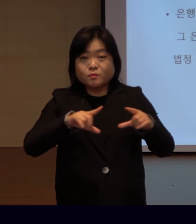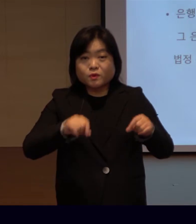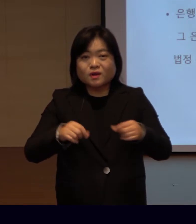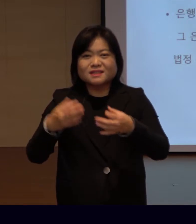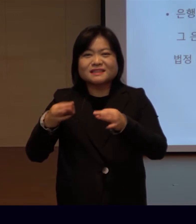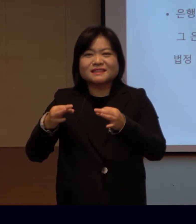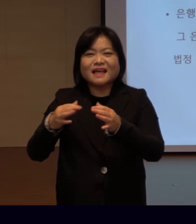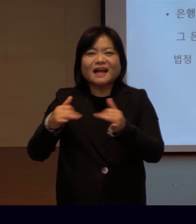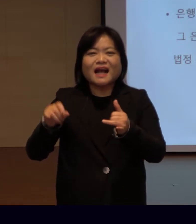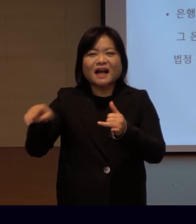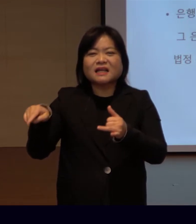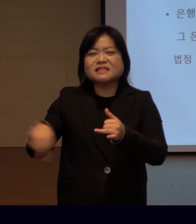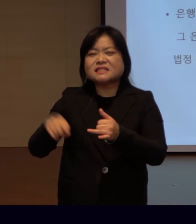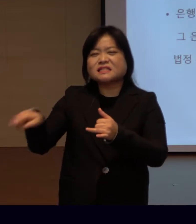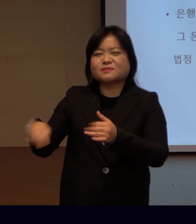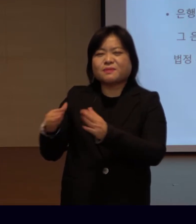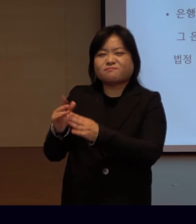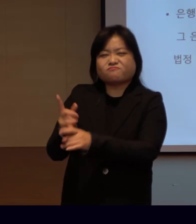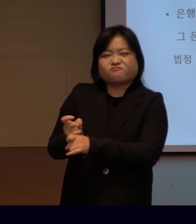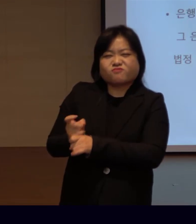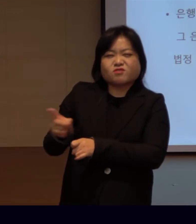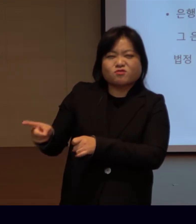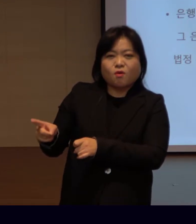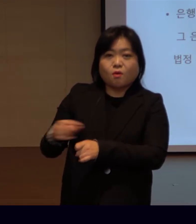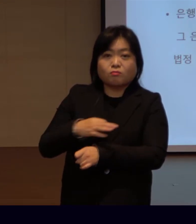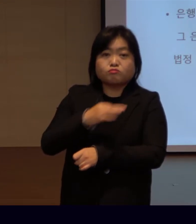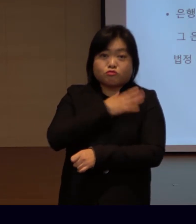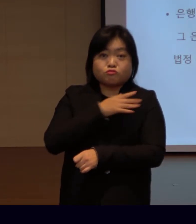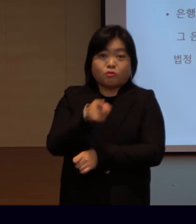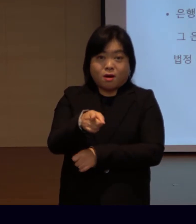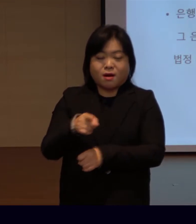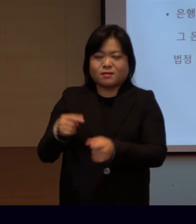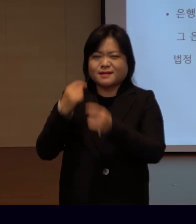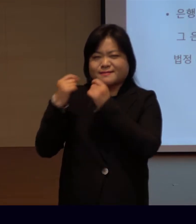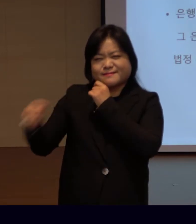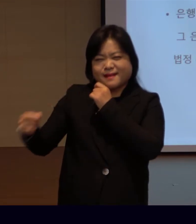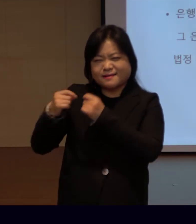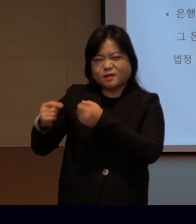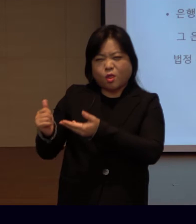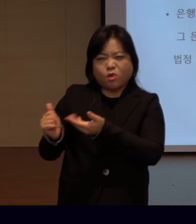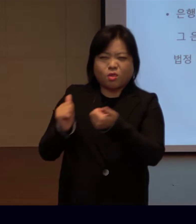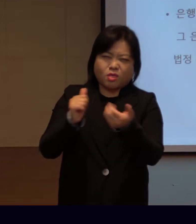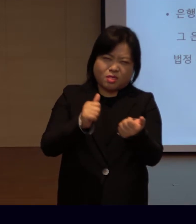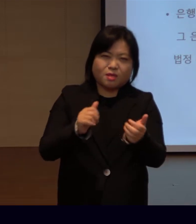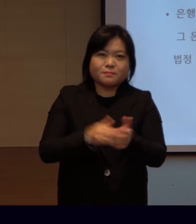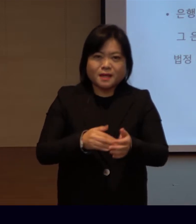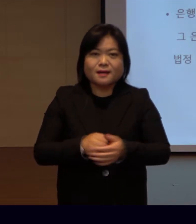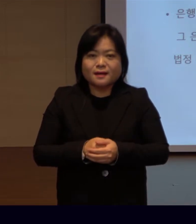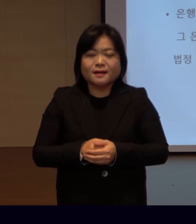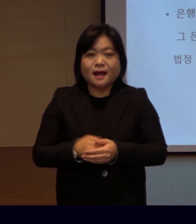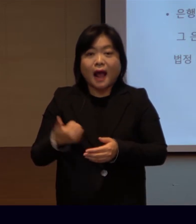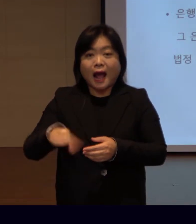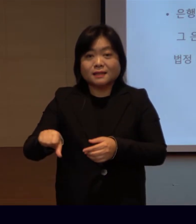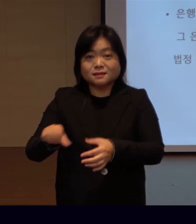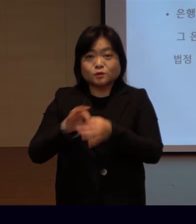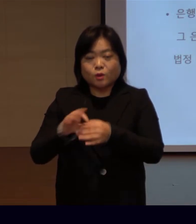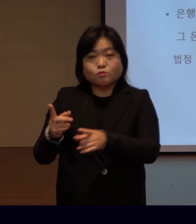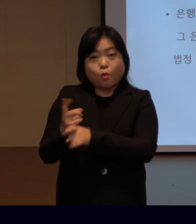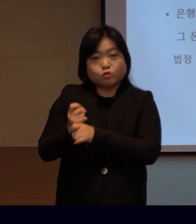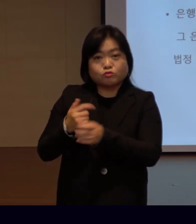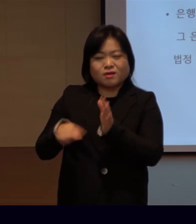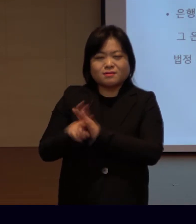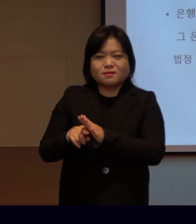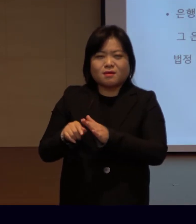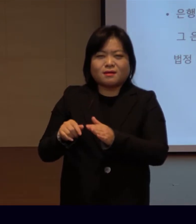이 집에 앙심을 품고 귀족 부르주아예요. 사기를 유도한 겁니다. 이 아들을 통해서 복수하려고.